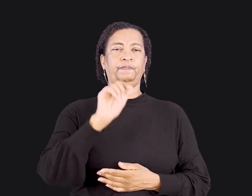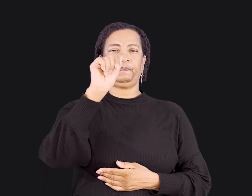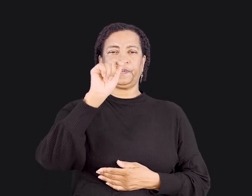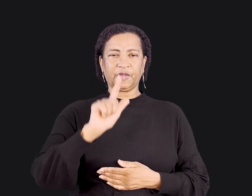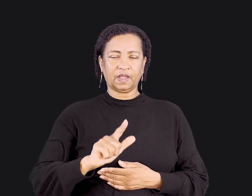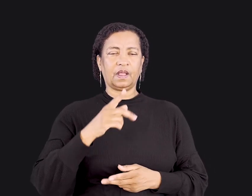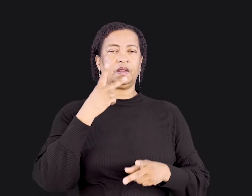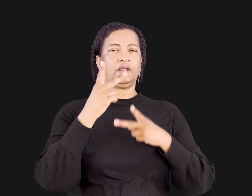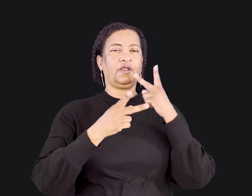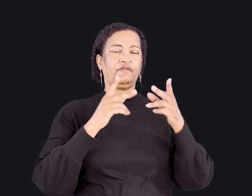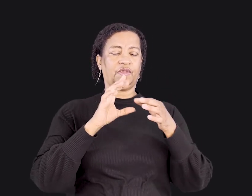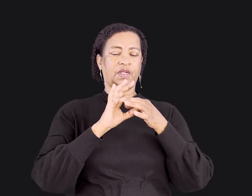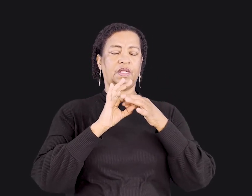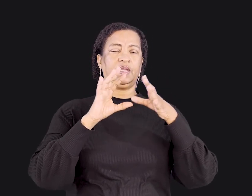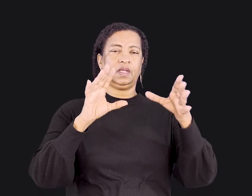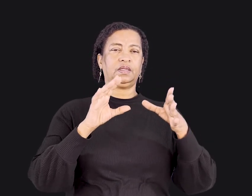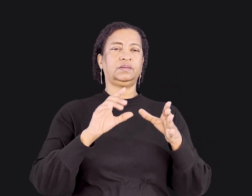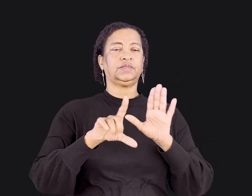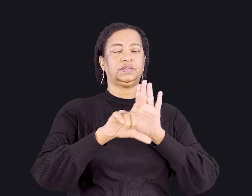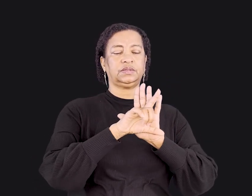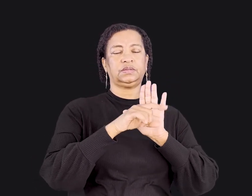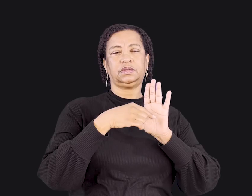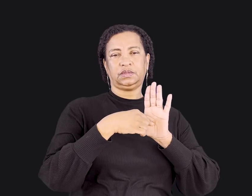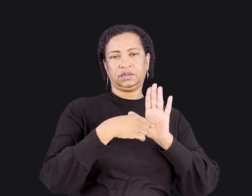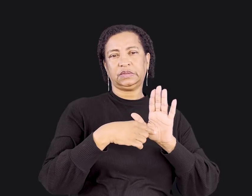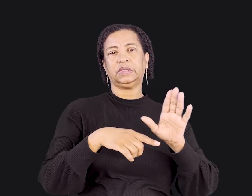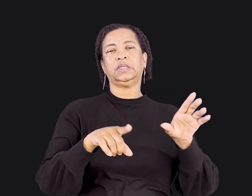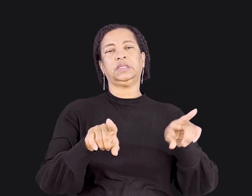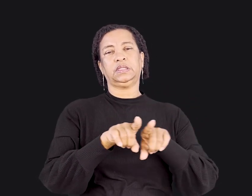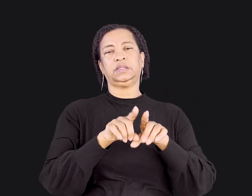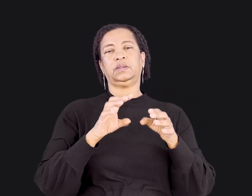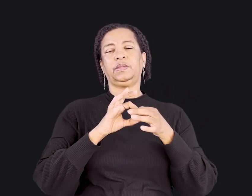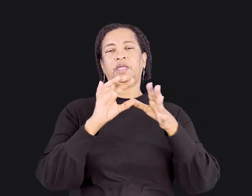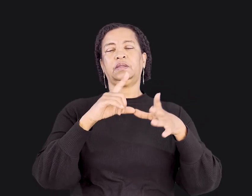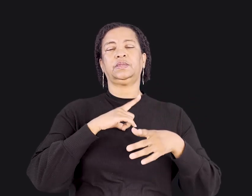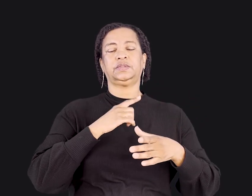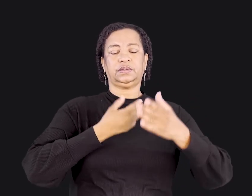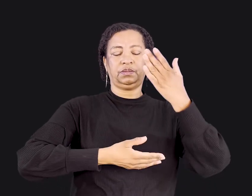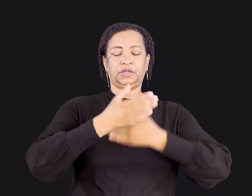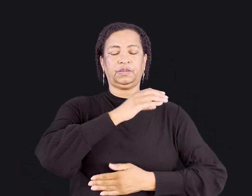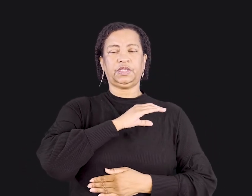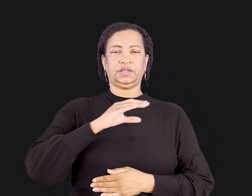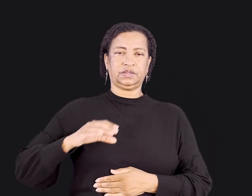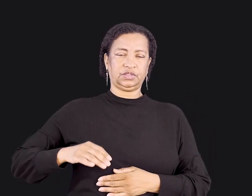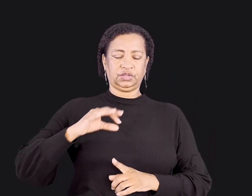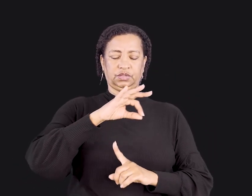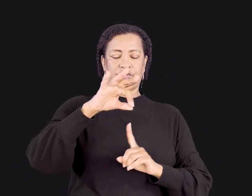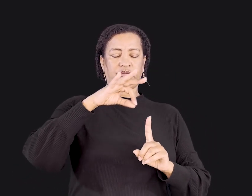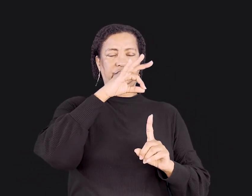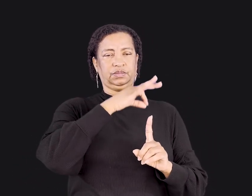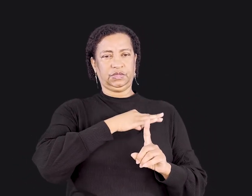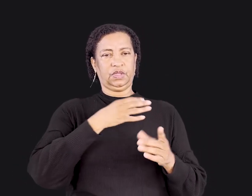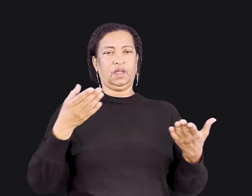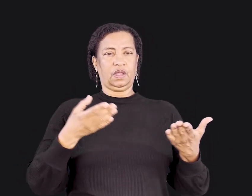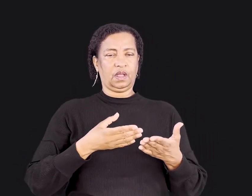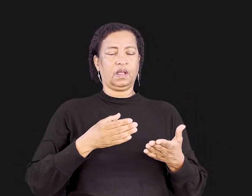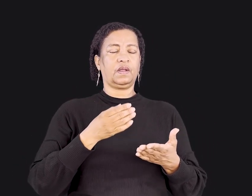Gálatas sobre a libertação do legalismo e a liberdade que temos em Cristo e no Espírito Santo. Agora, na carta aos